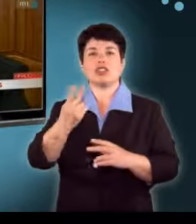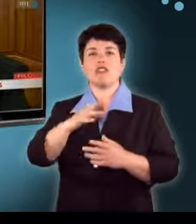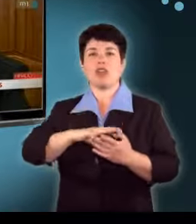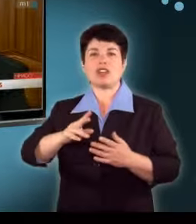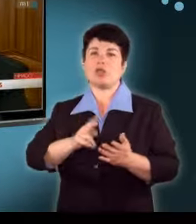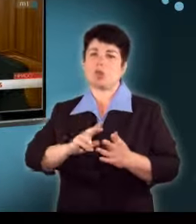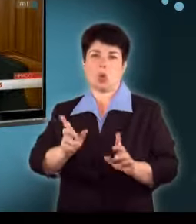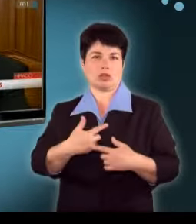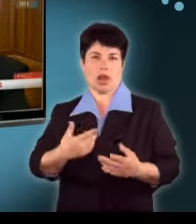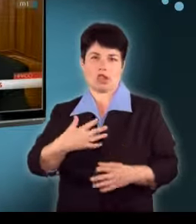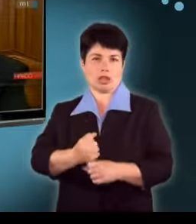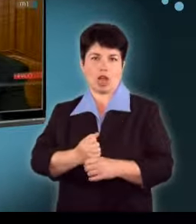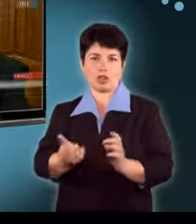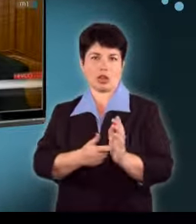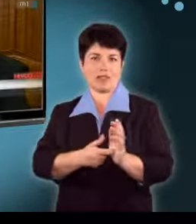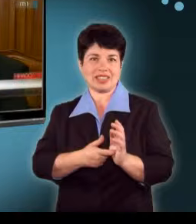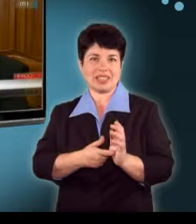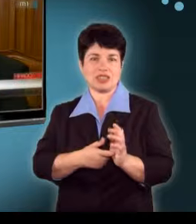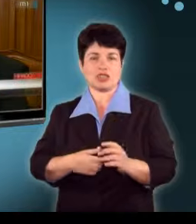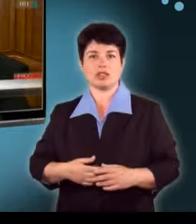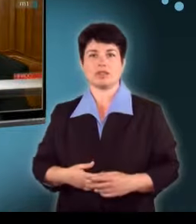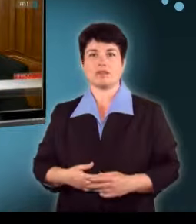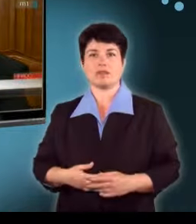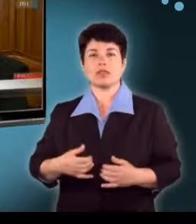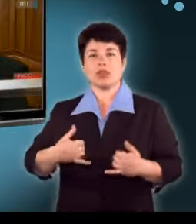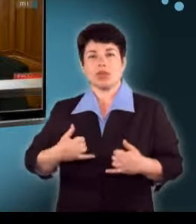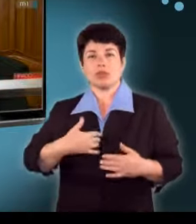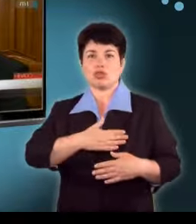végén, hogy elmentünk már a legvégső pontig,